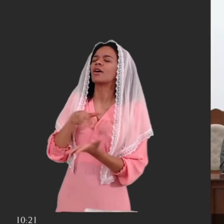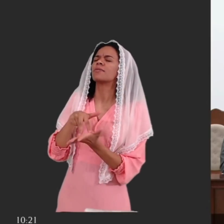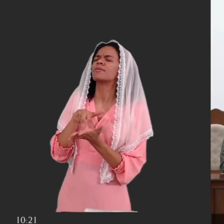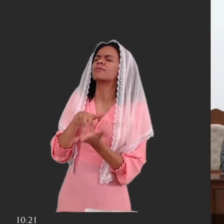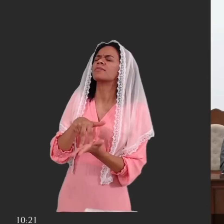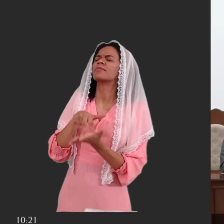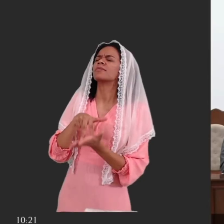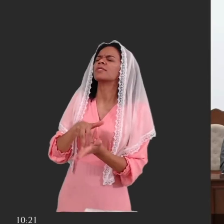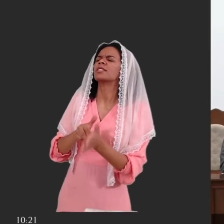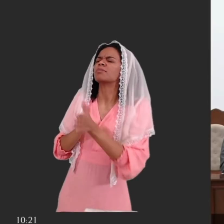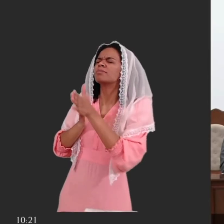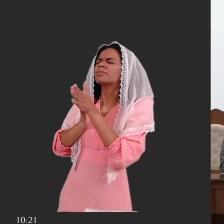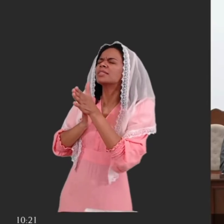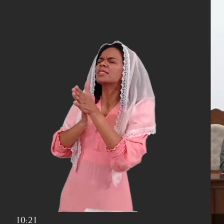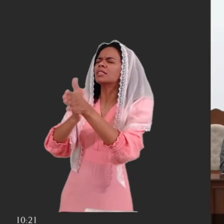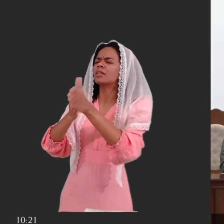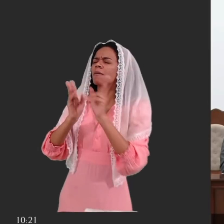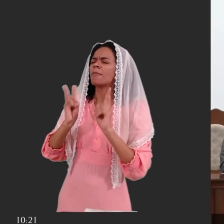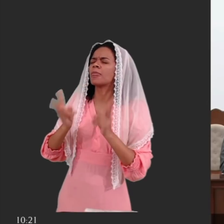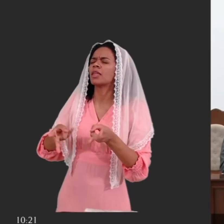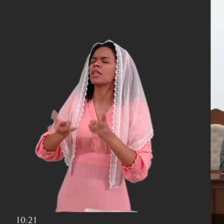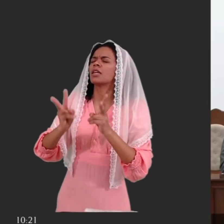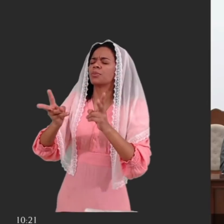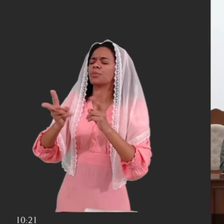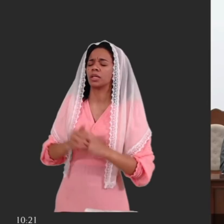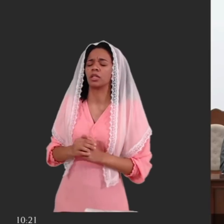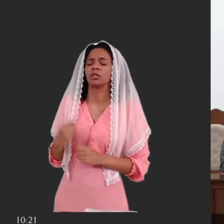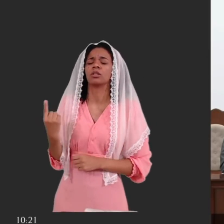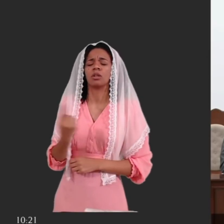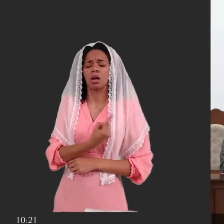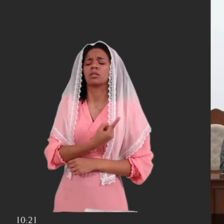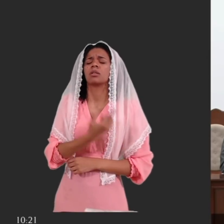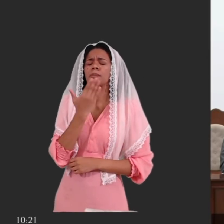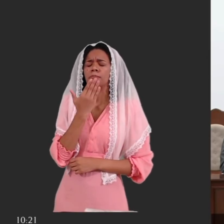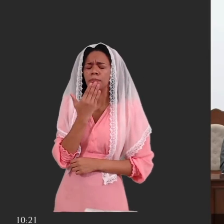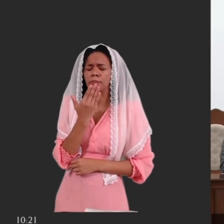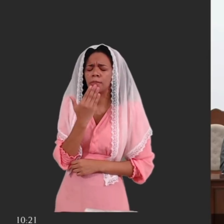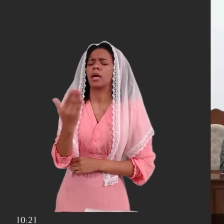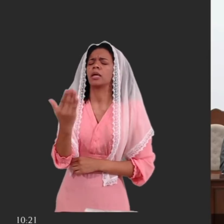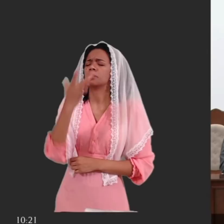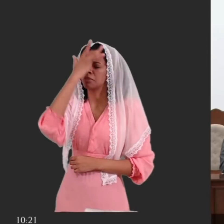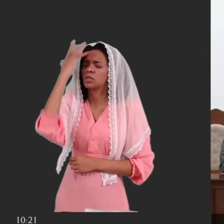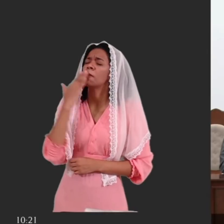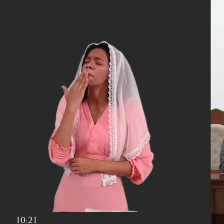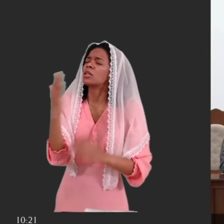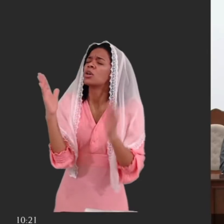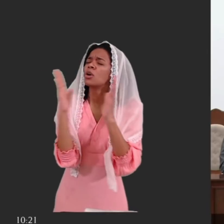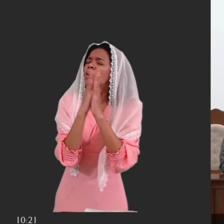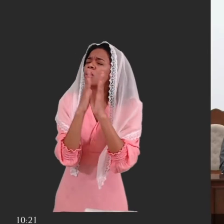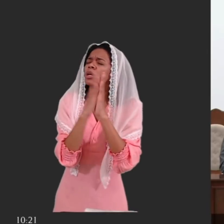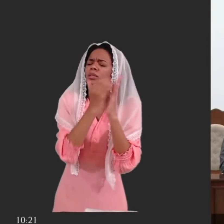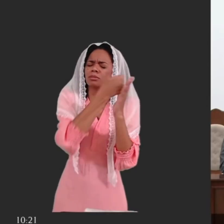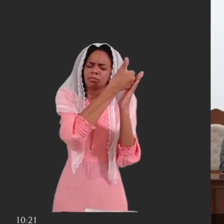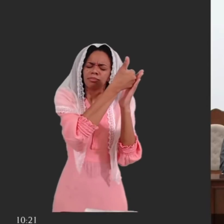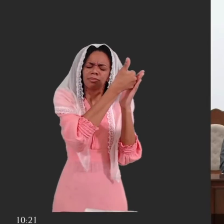firmados no teu caminho. Abençoe, Senhor, te pedimos, todos os pedidos e orações